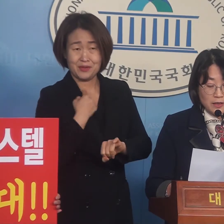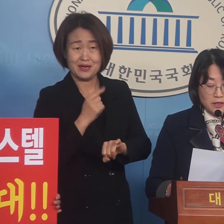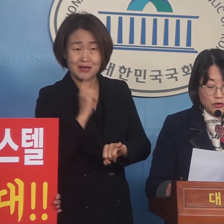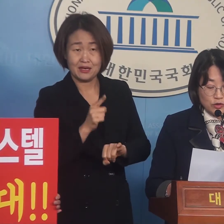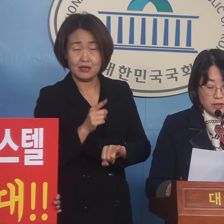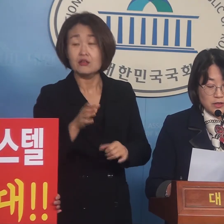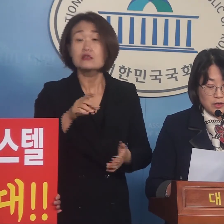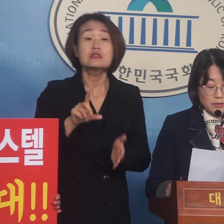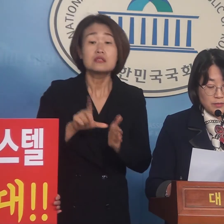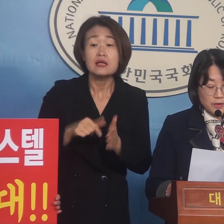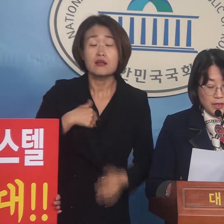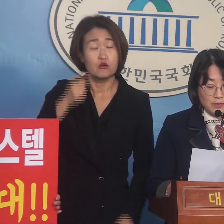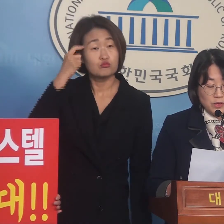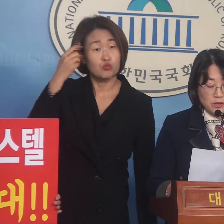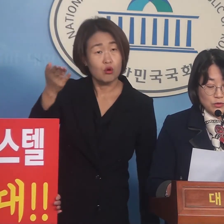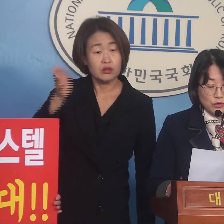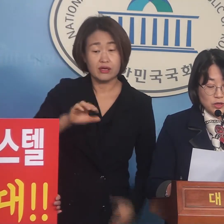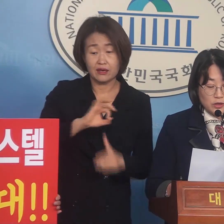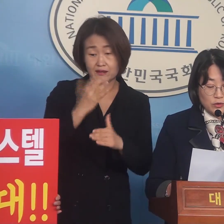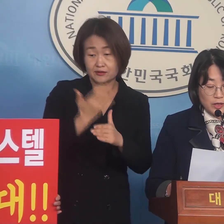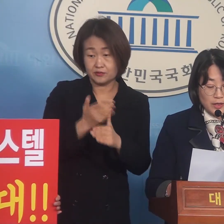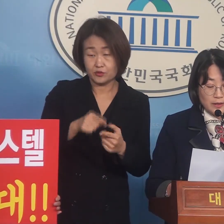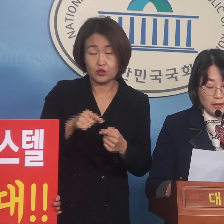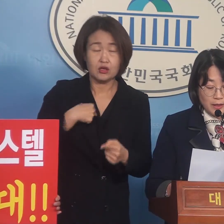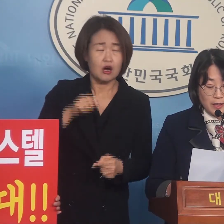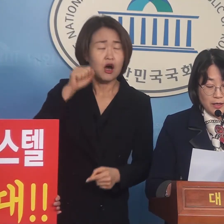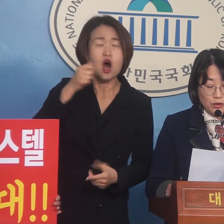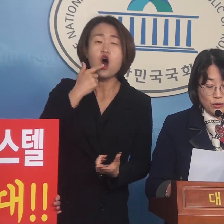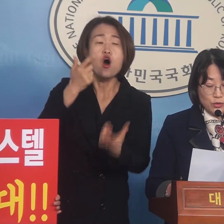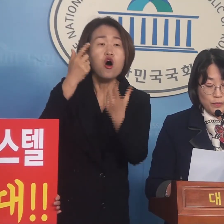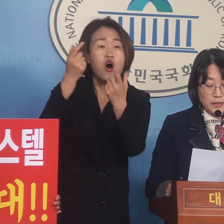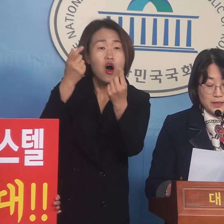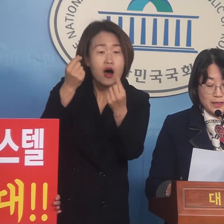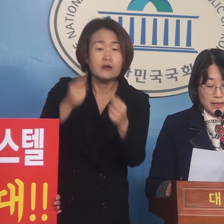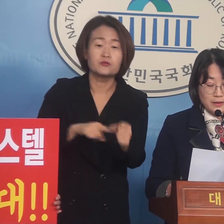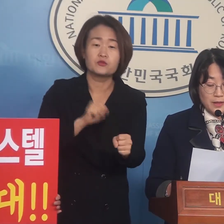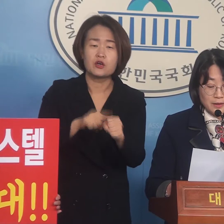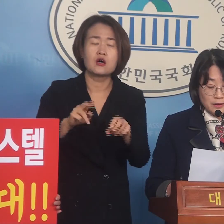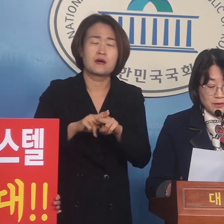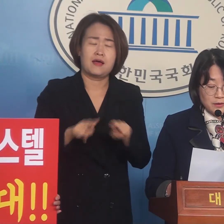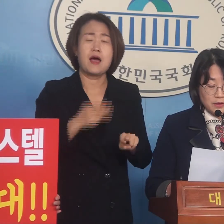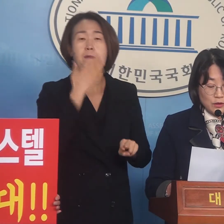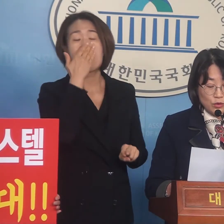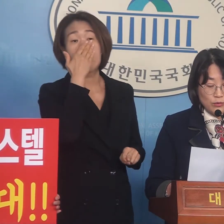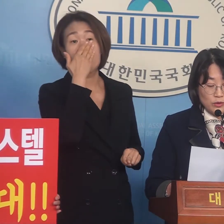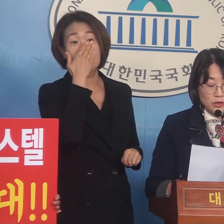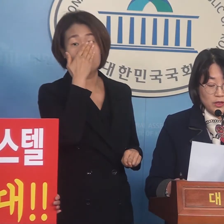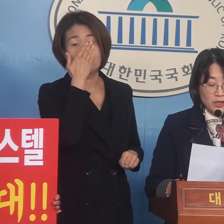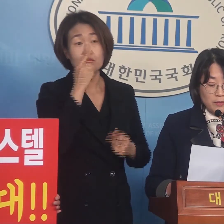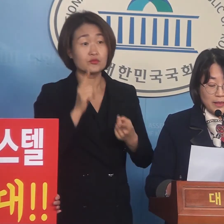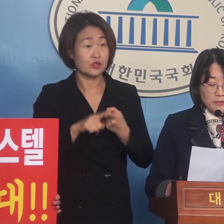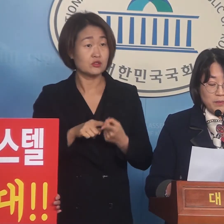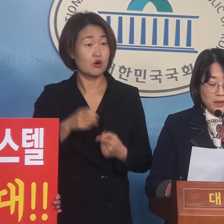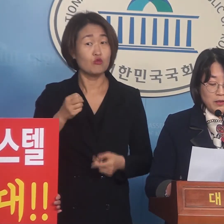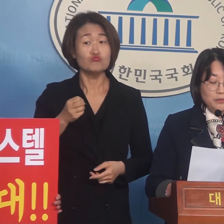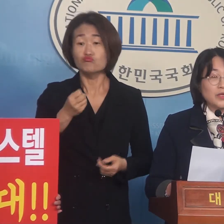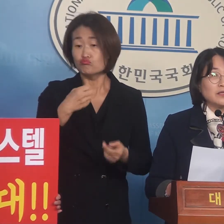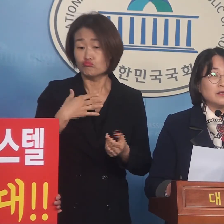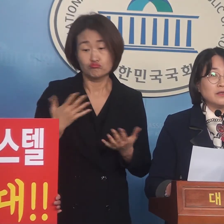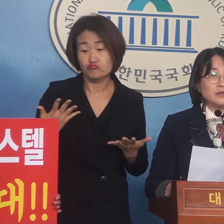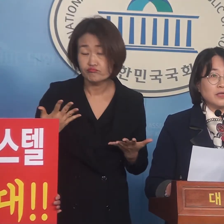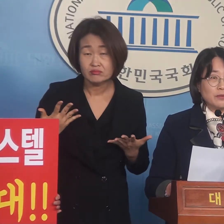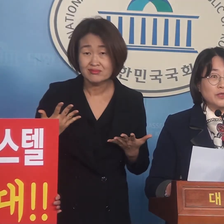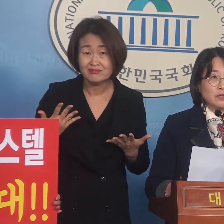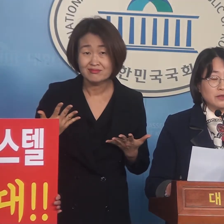문의해보니 안양시의 주장처럼 합리적 토지 이용 계획에 따라 용도 폐지가 가능하다는 통보를 받은 바가